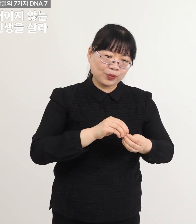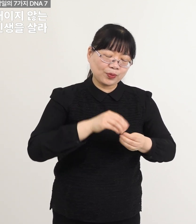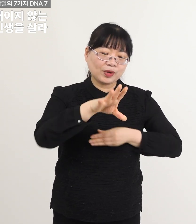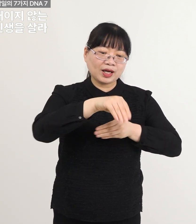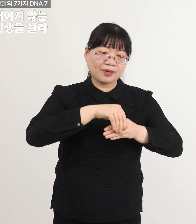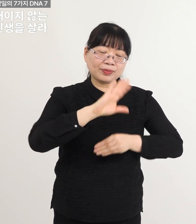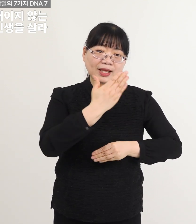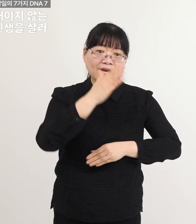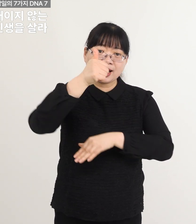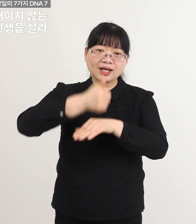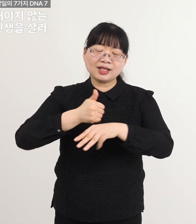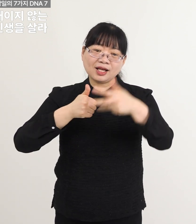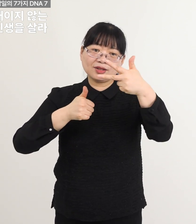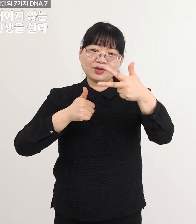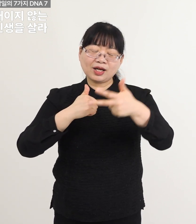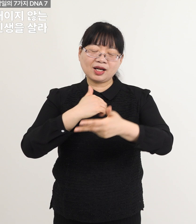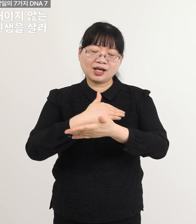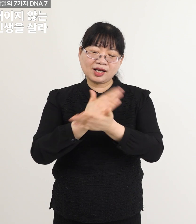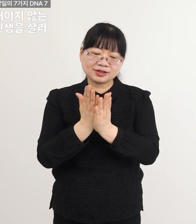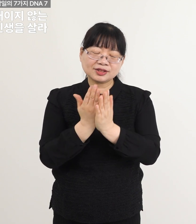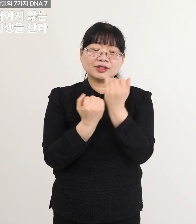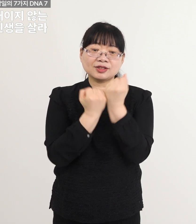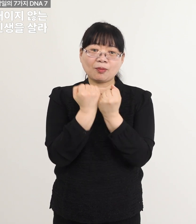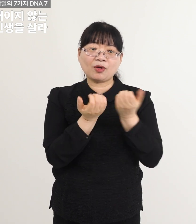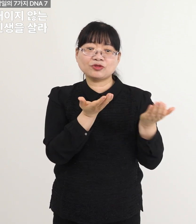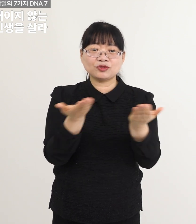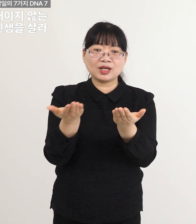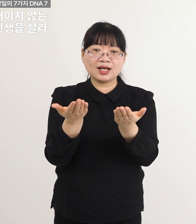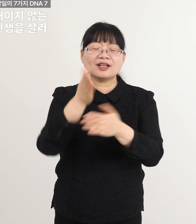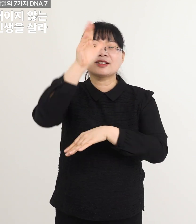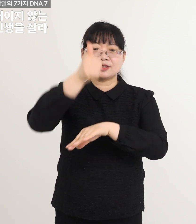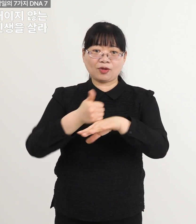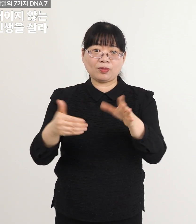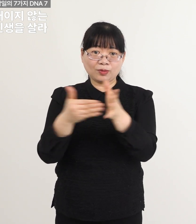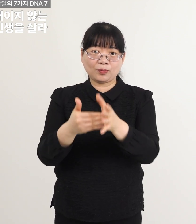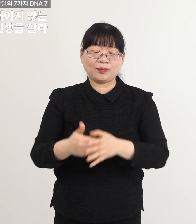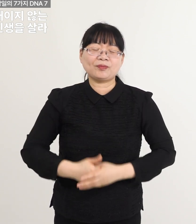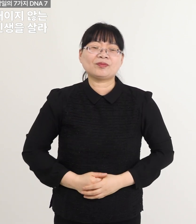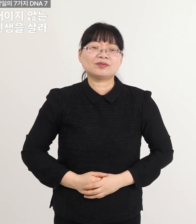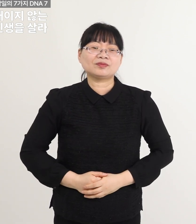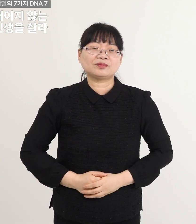최종적인 7가지를 쭉 설명한 사실상 결론입니다.